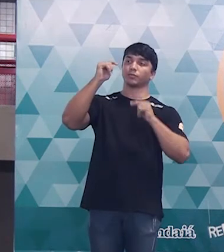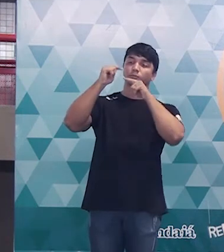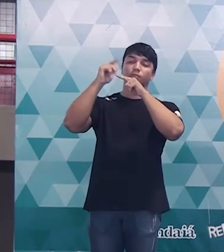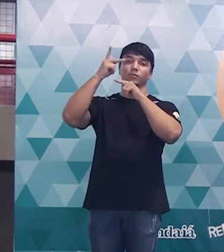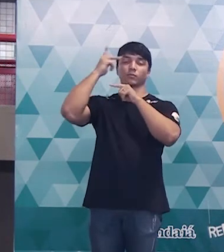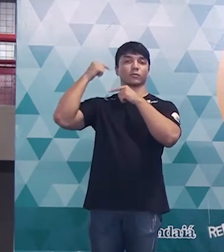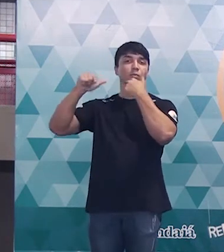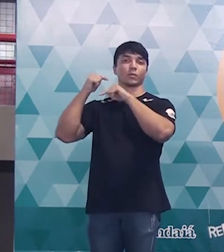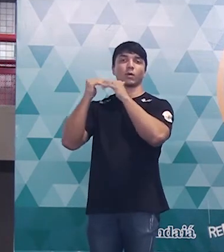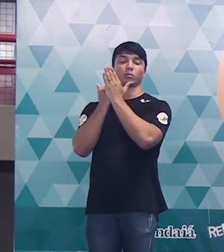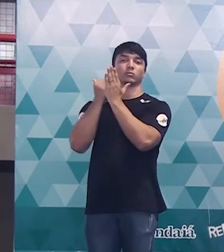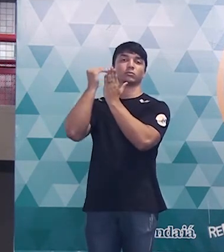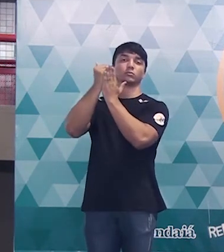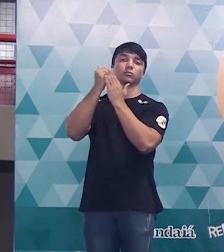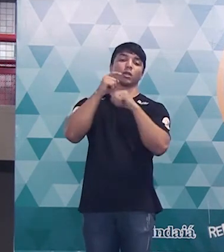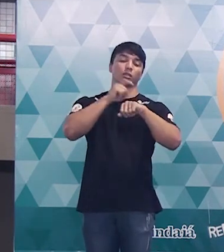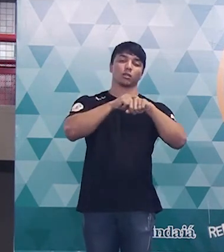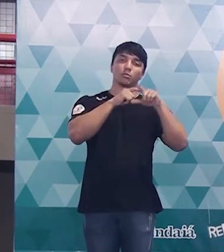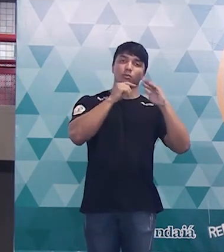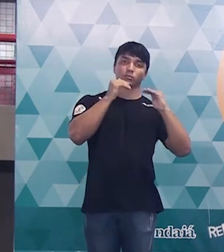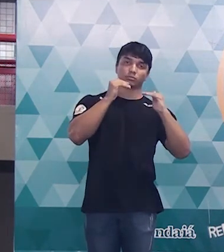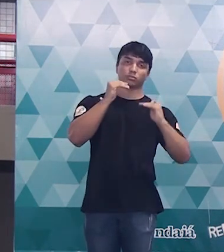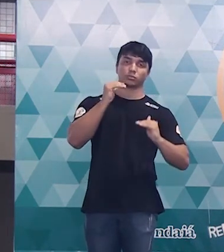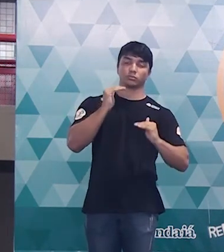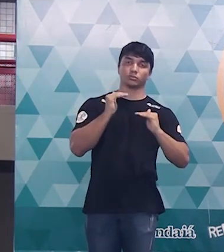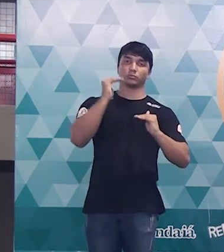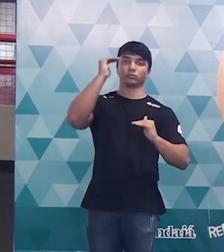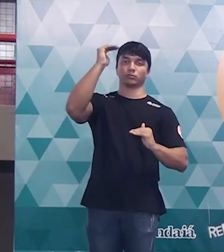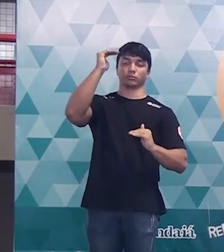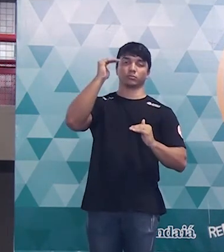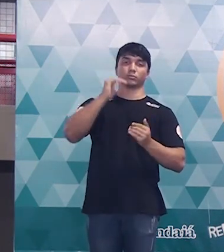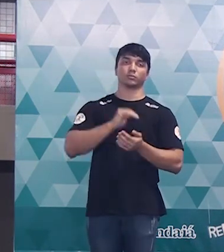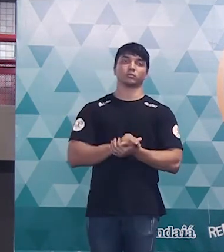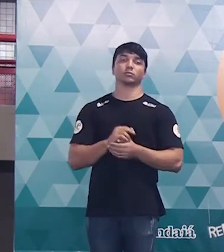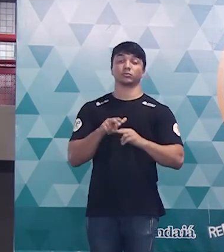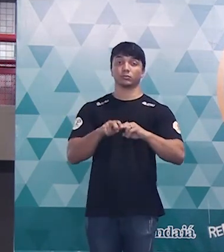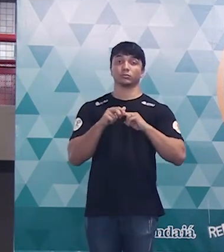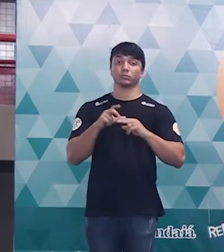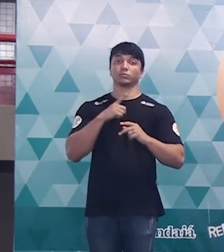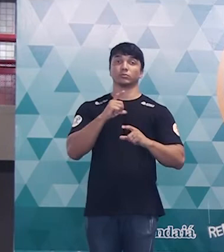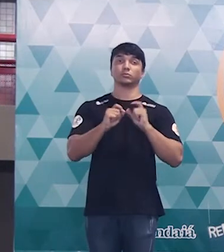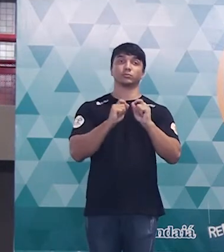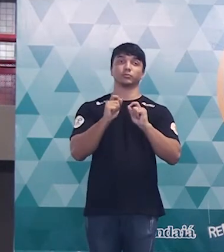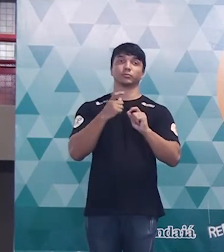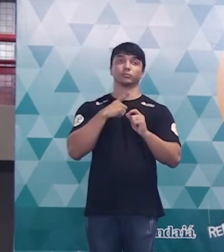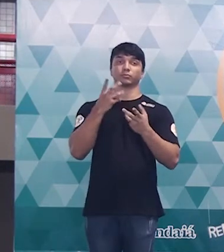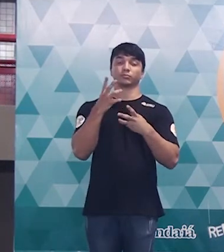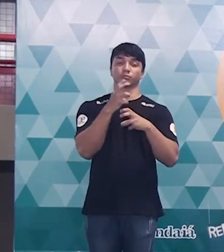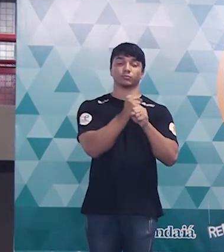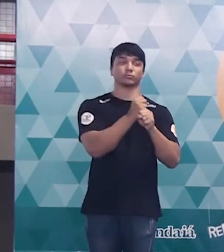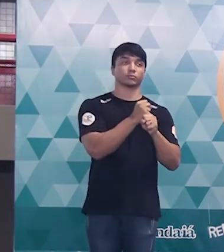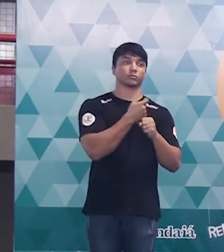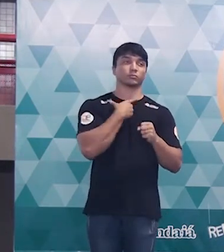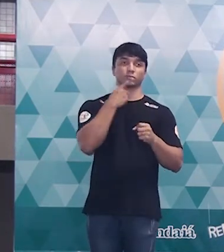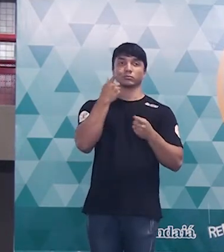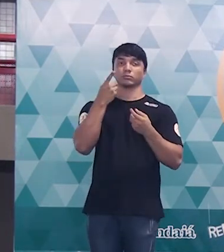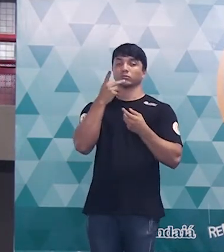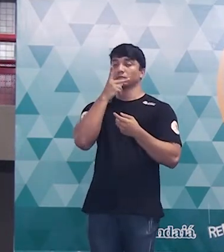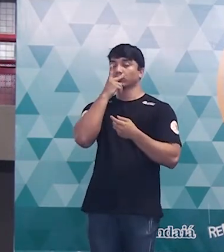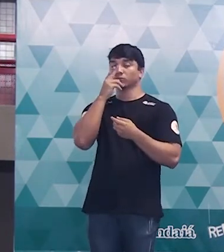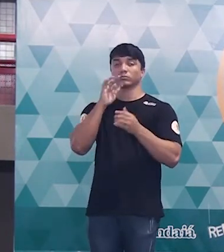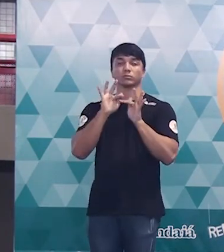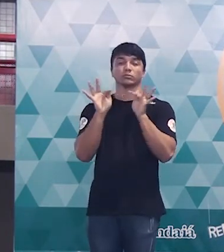gastar menos tempo. Uma aumenta, outra diminui. Então, neste caso, tu vai fazer o quê? Vai